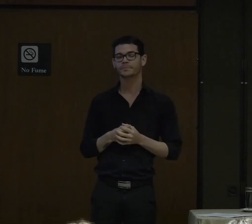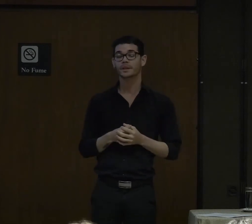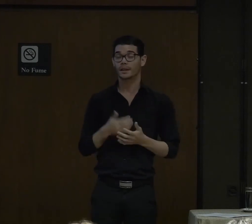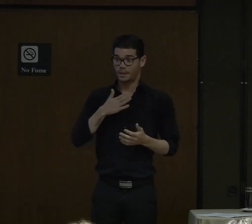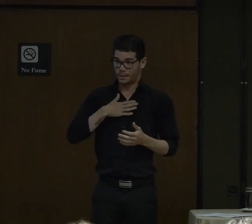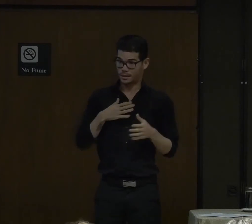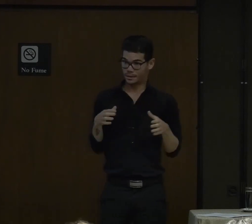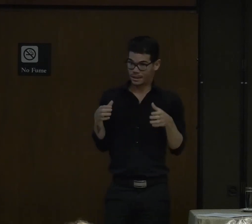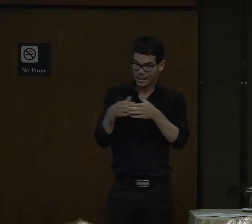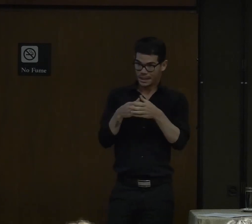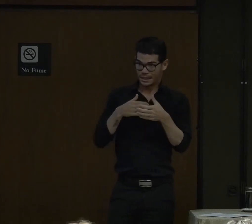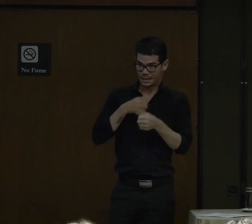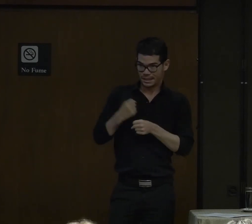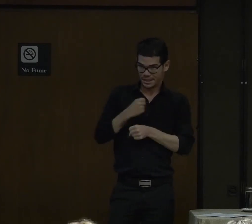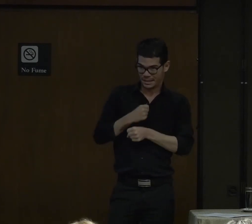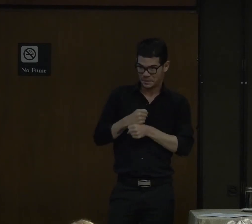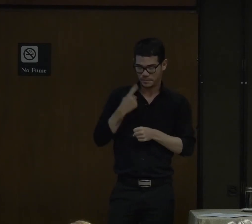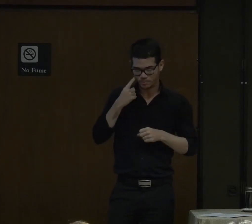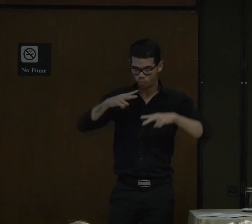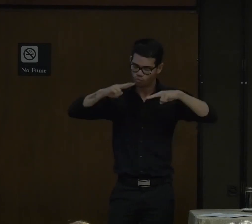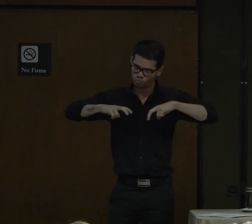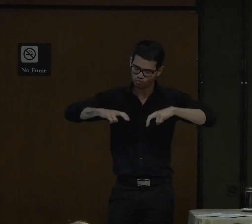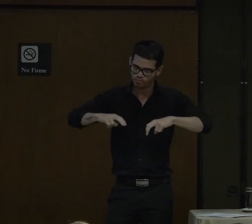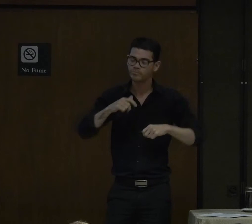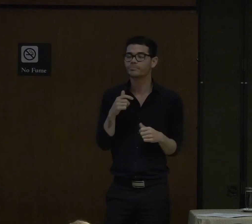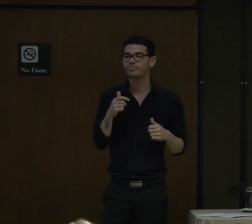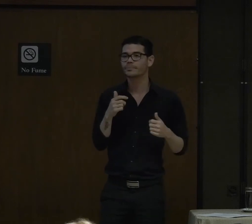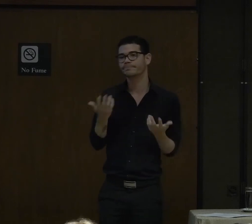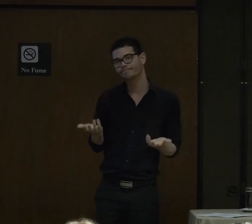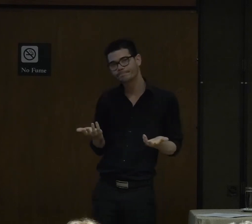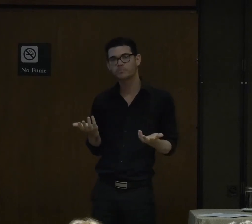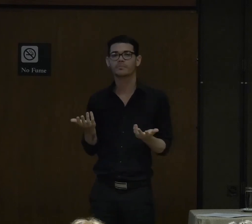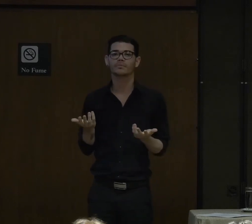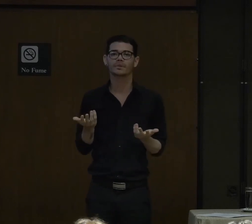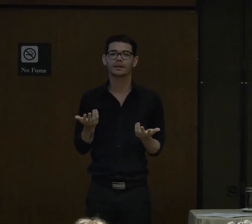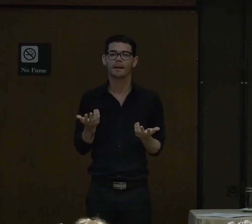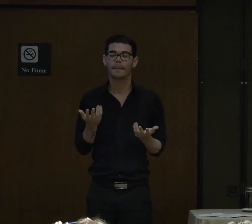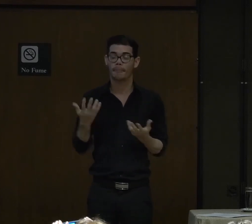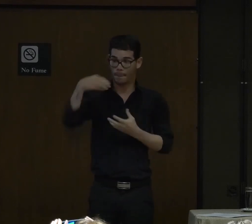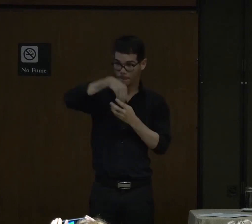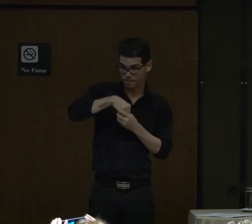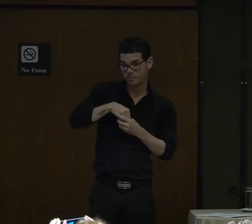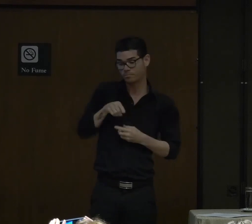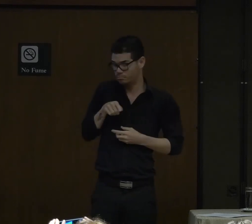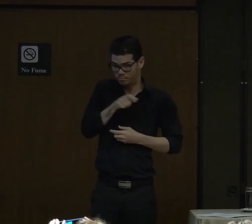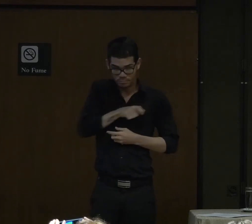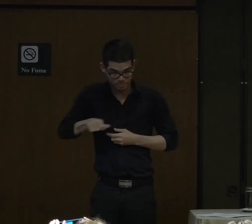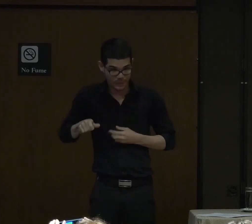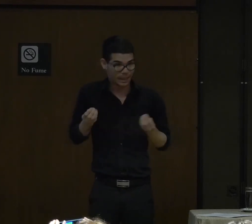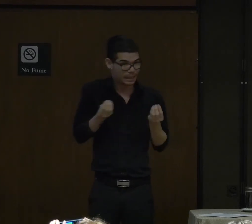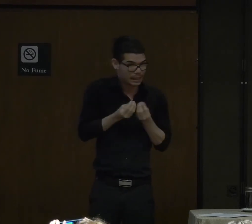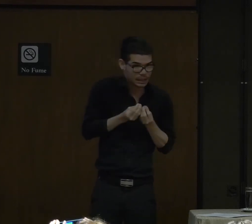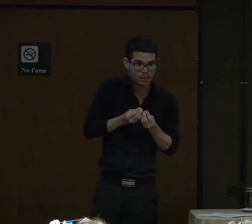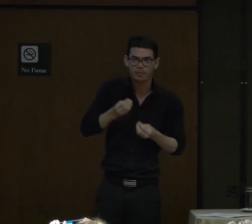mi equipo de investigación, que incluye a personas oyentes y sordas,